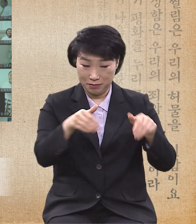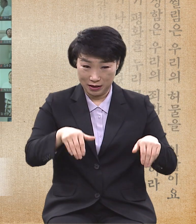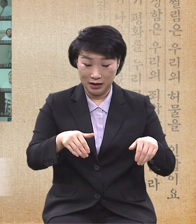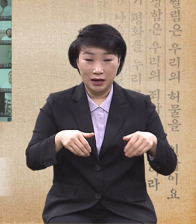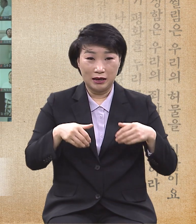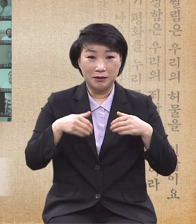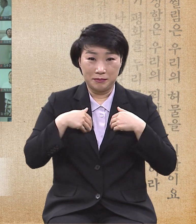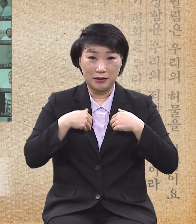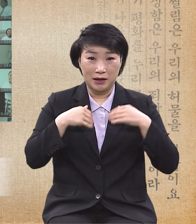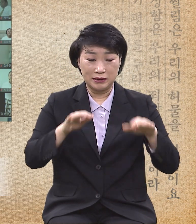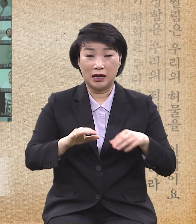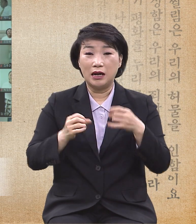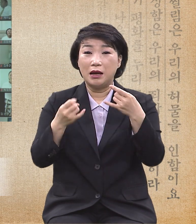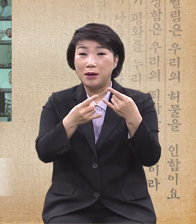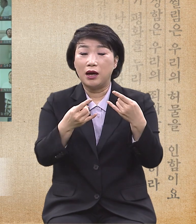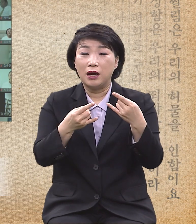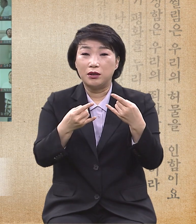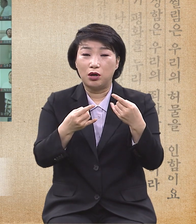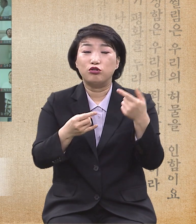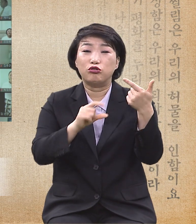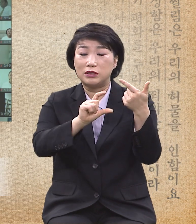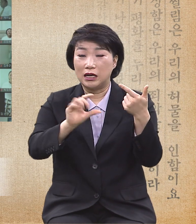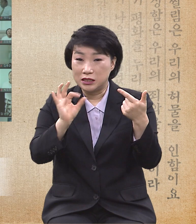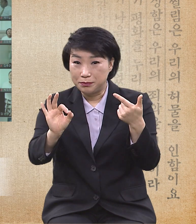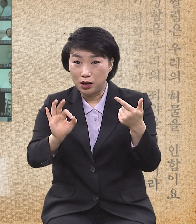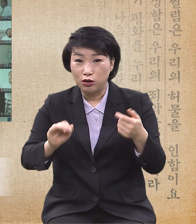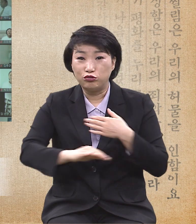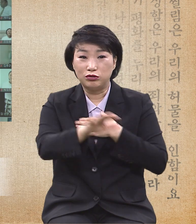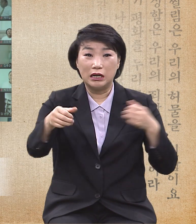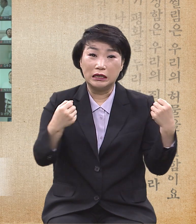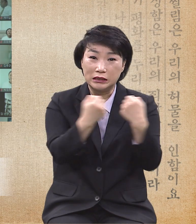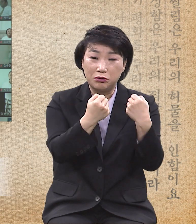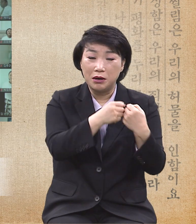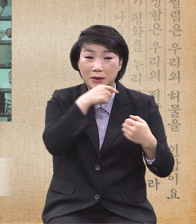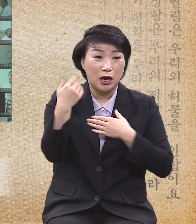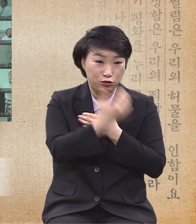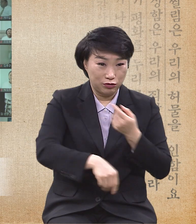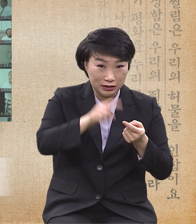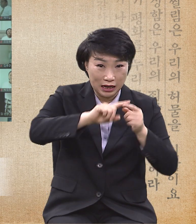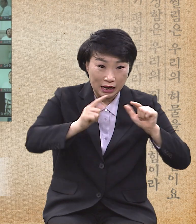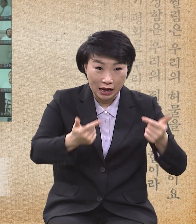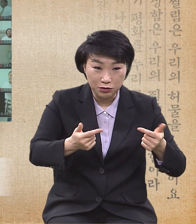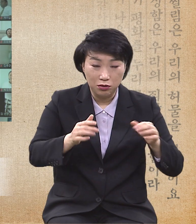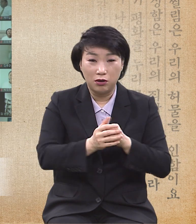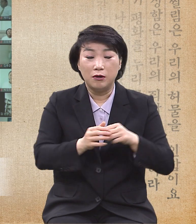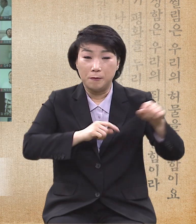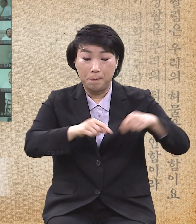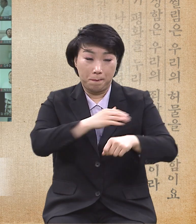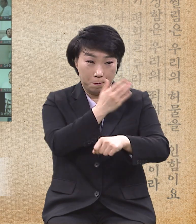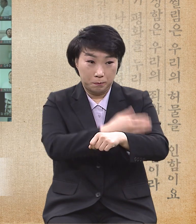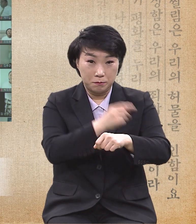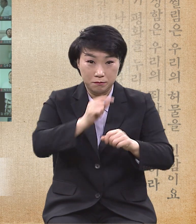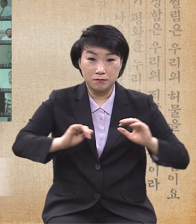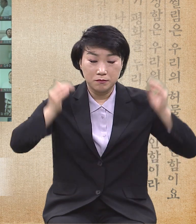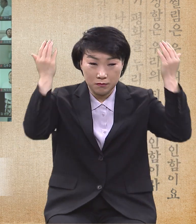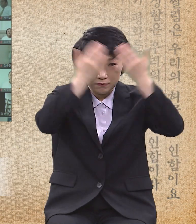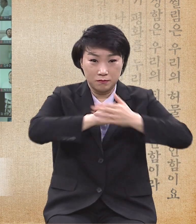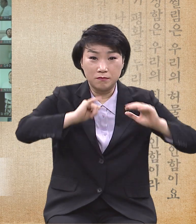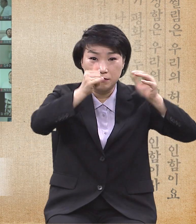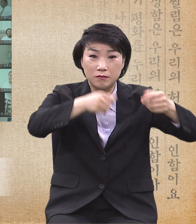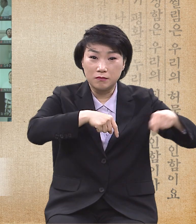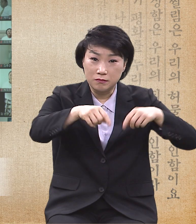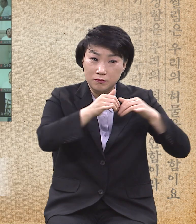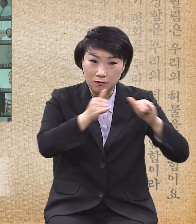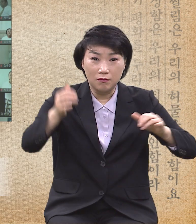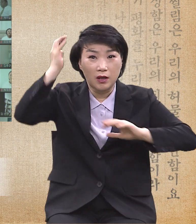에베소서 6장 12절에 우리의 씨름은 혈과 육에 대한 것이 아니요 정사와 권세와 이 어둠의 세상